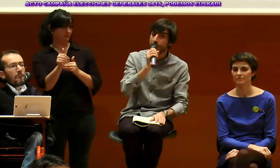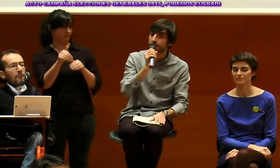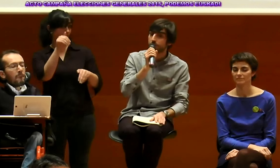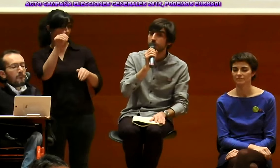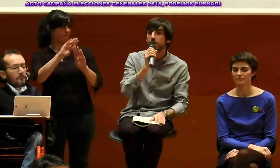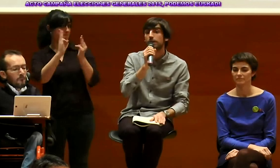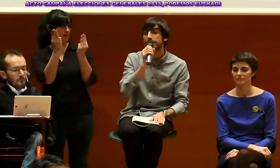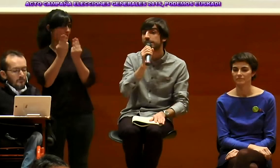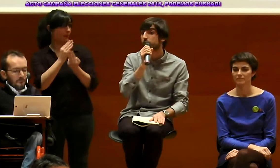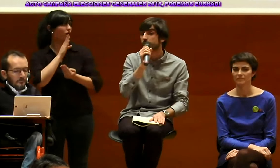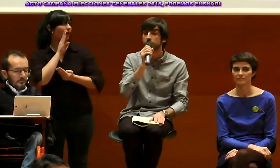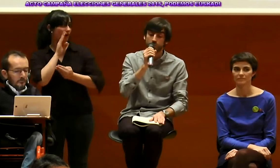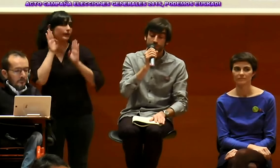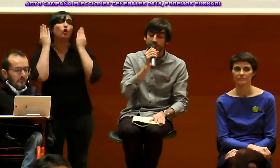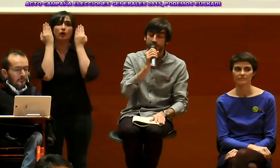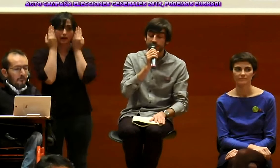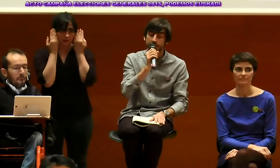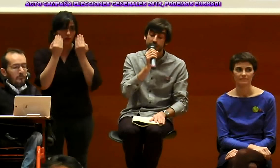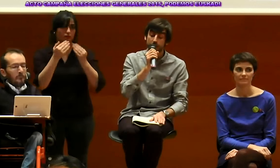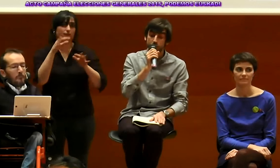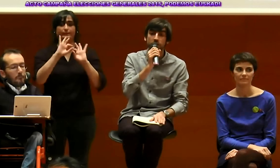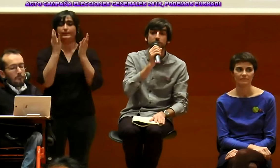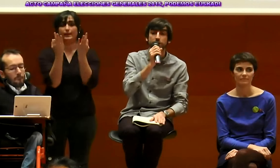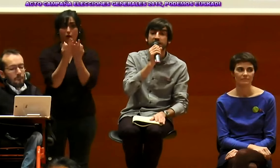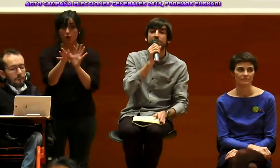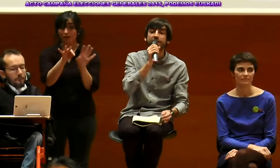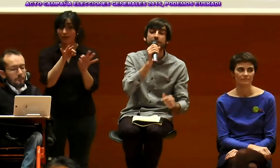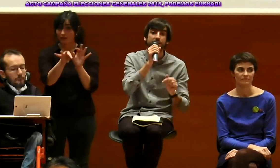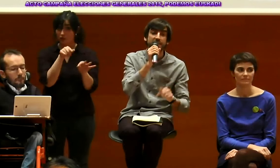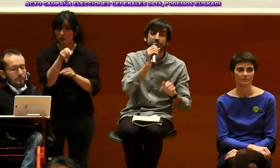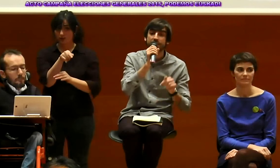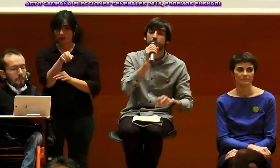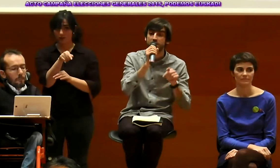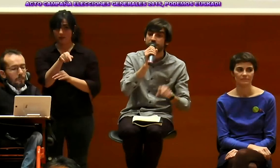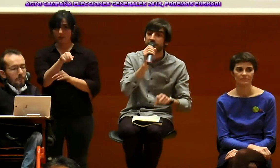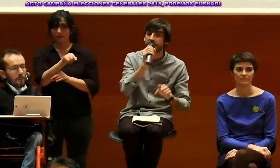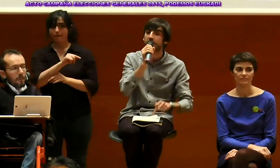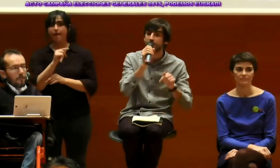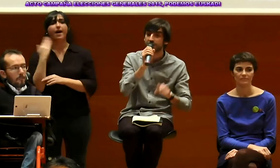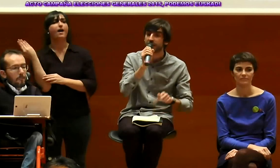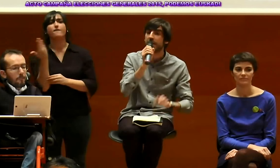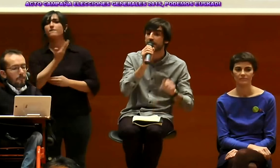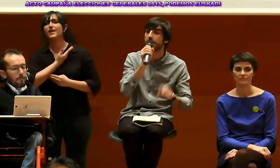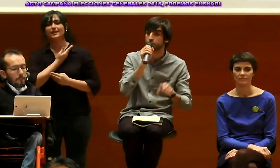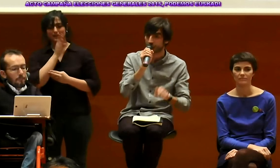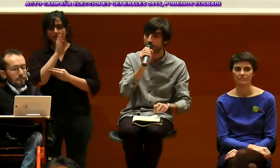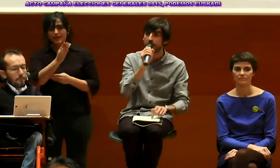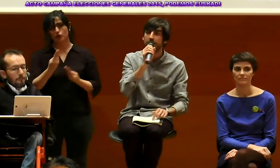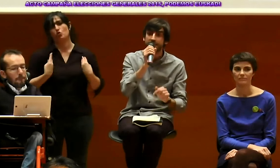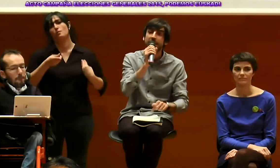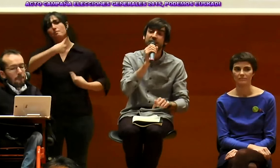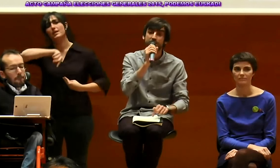en esos parlamentos, en ese Congreso y en ese Senado, son decisiones que afectan directamente a nuestras vidas, aquí en Vizcaya, aquí en